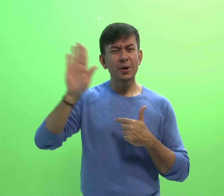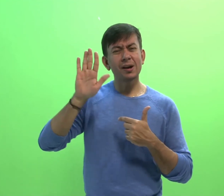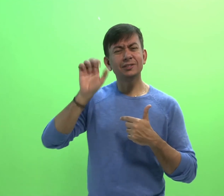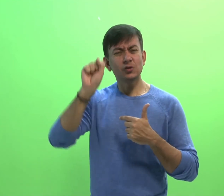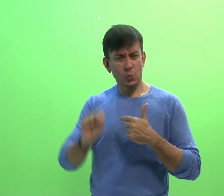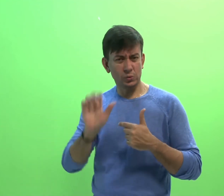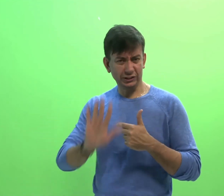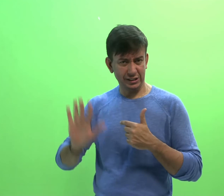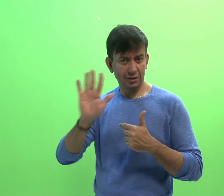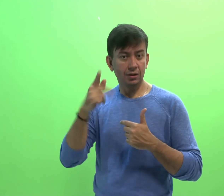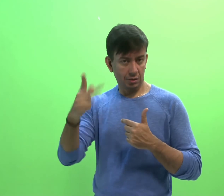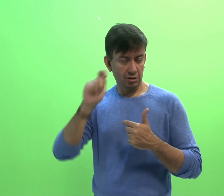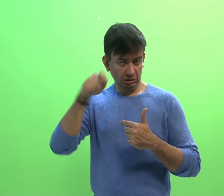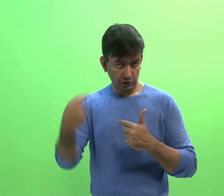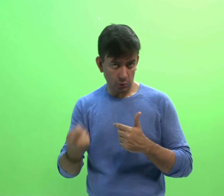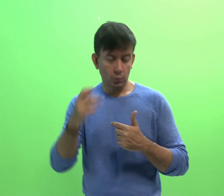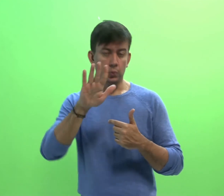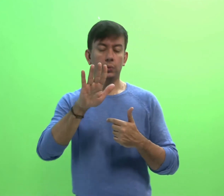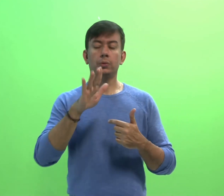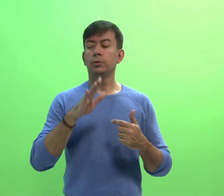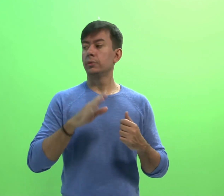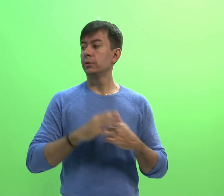Mas também é do sul que usa esse sinal para verde.